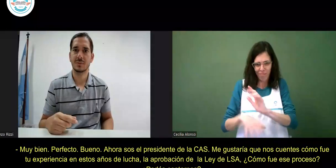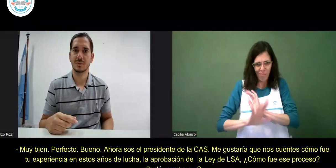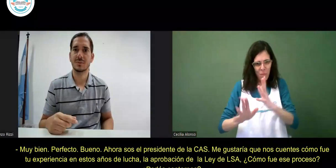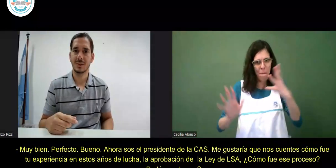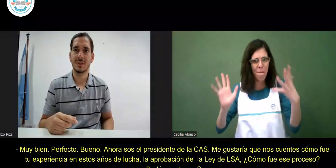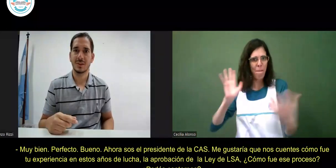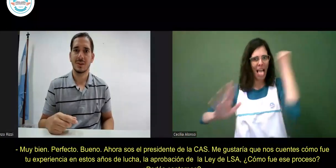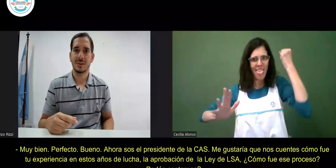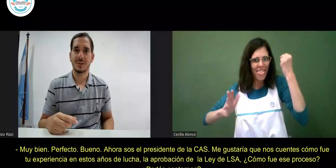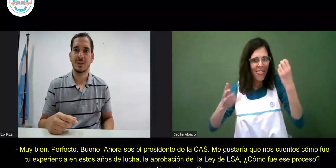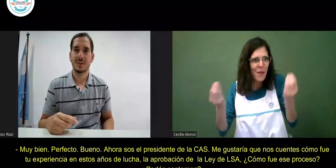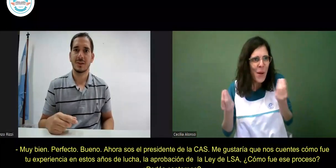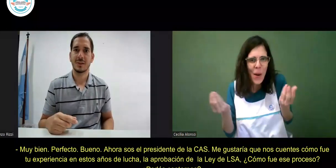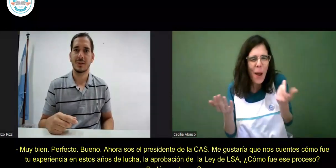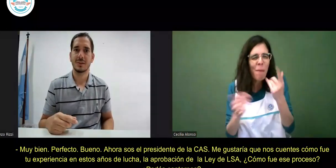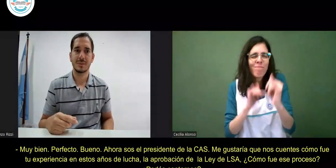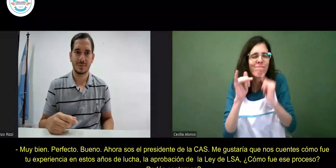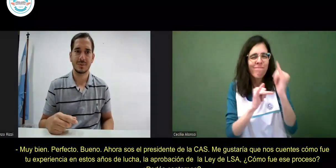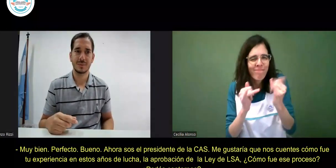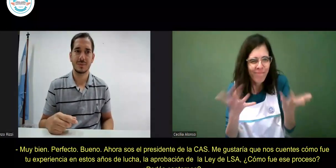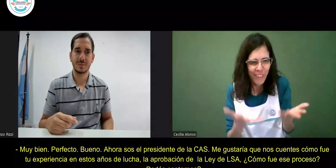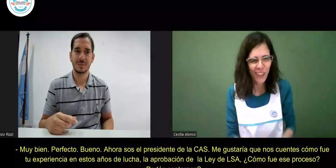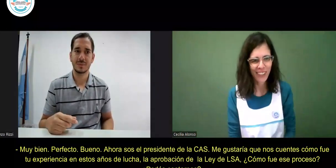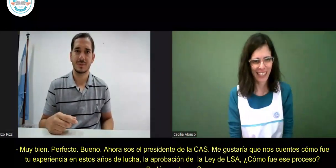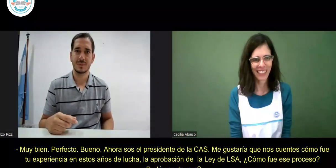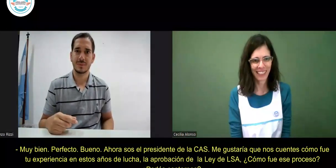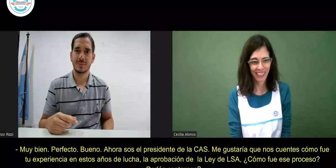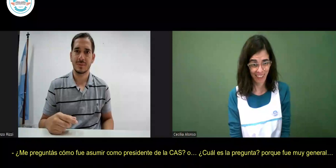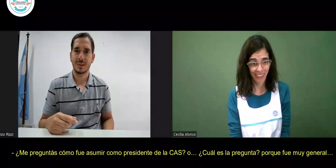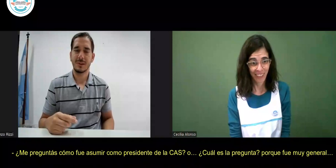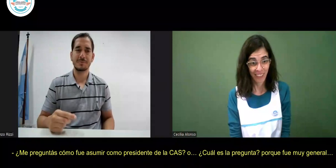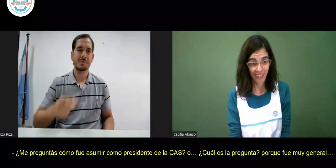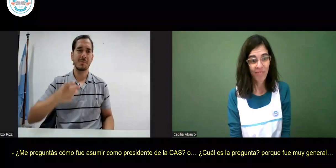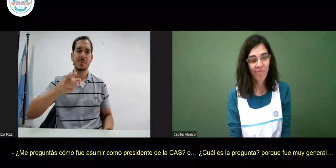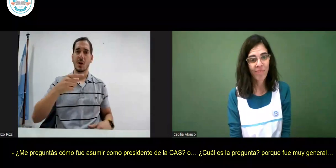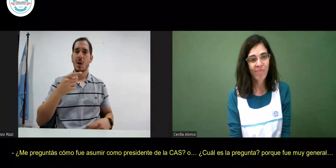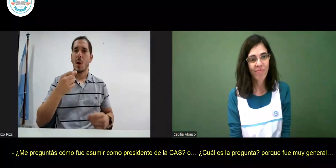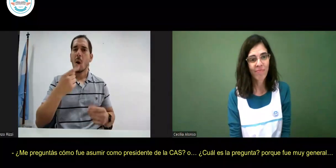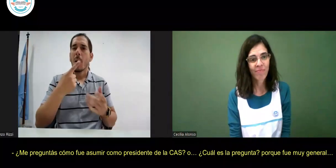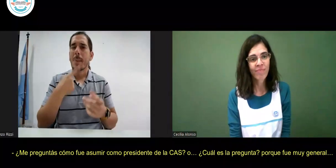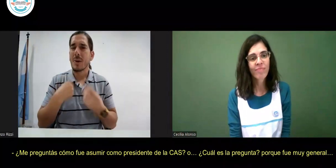de Lengua de Señas Argentina. ¿Cómo fue ese proceso? ¿Podés contarnos?